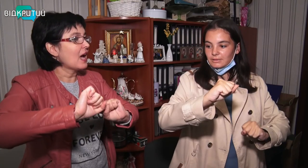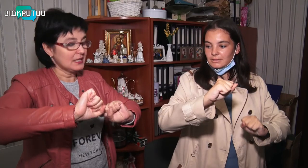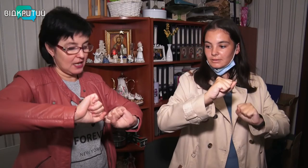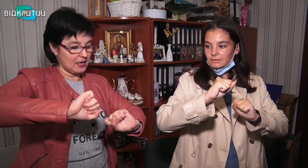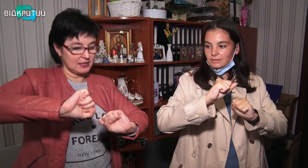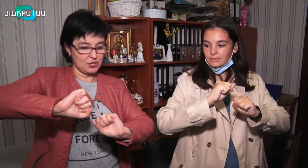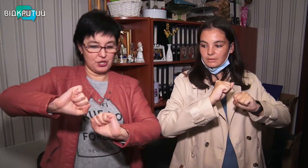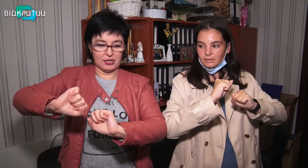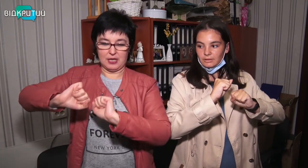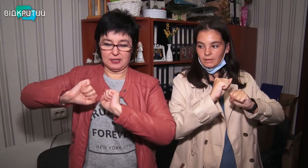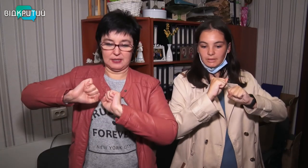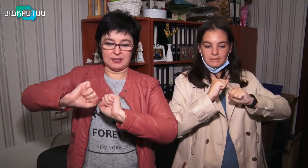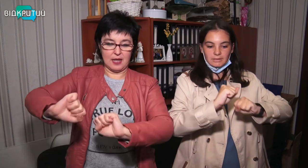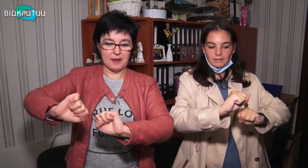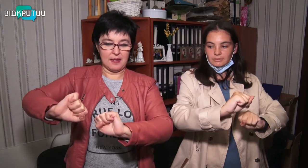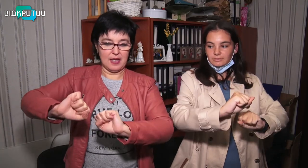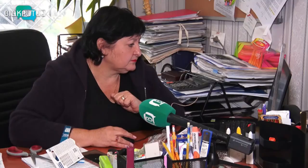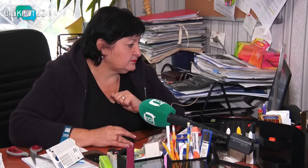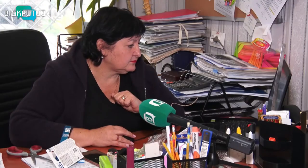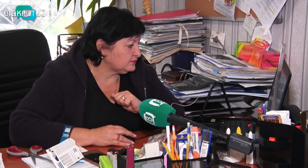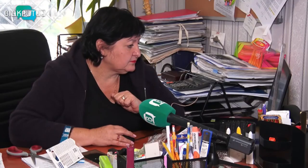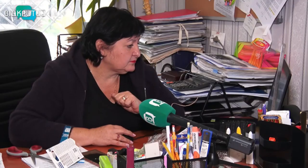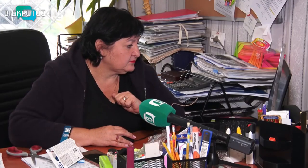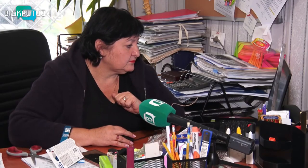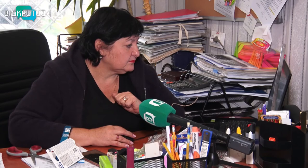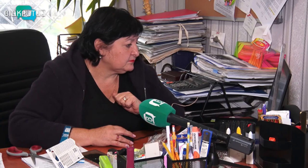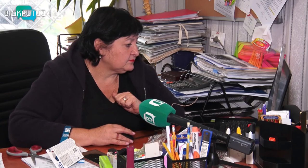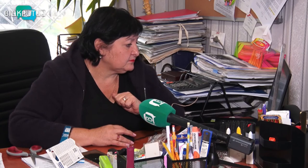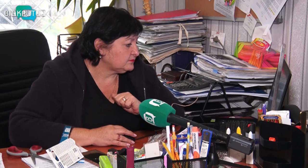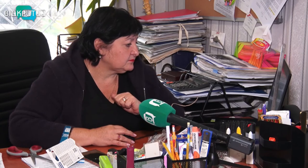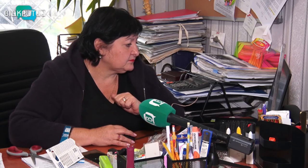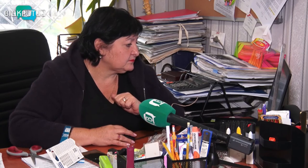жестів промовляють одну фразу. До флешмобу у того долучилися і журналісти «Відкритого».